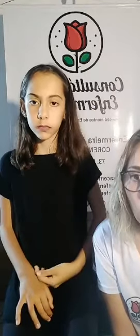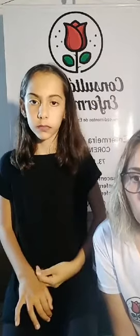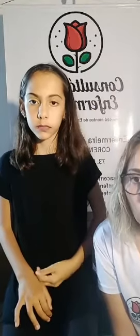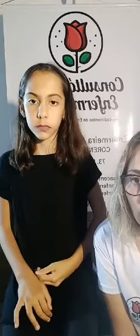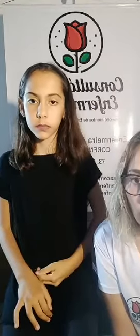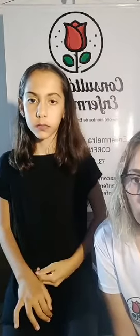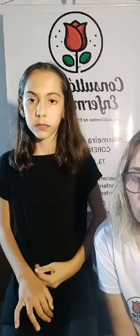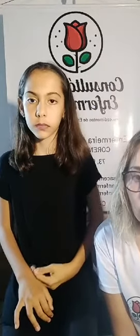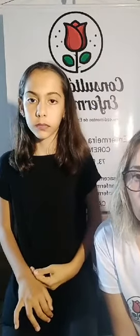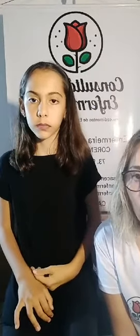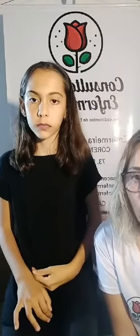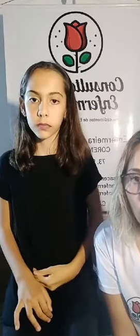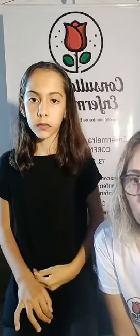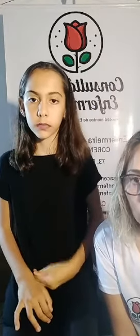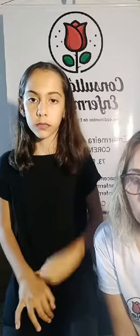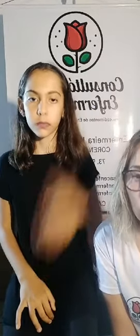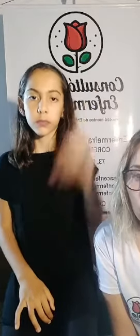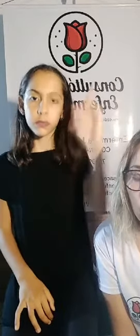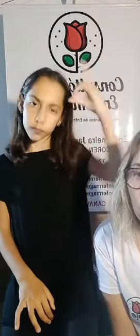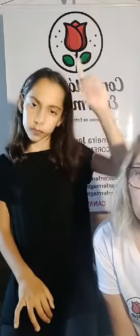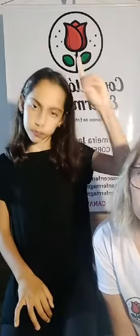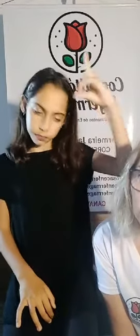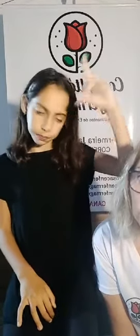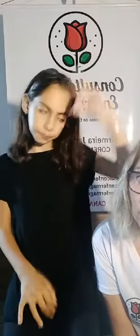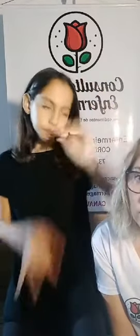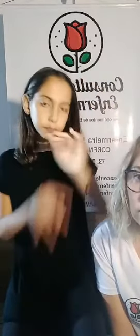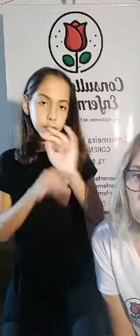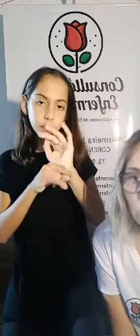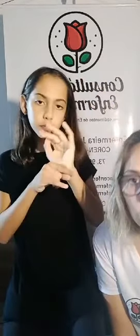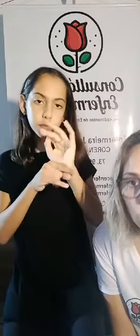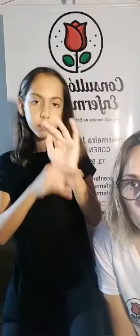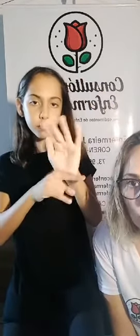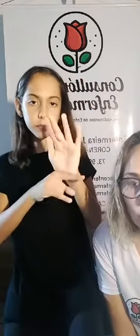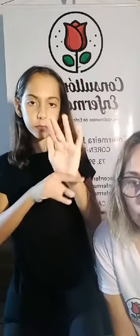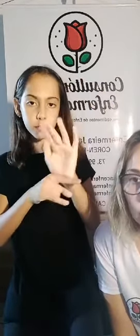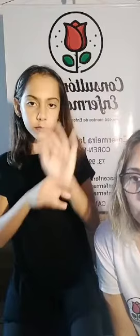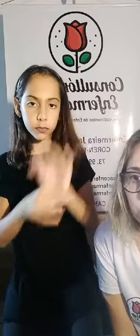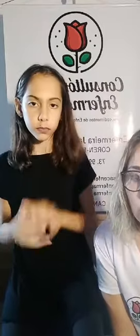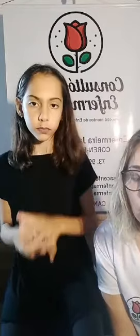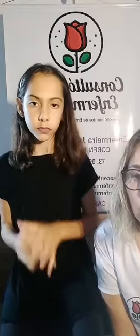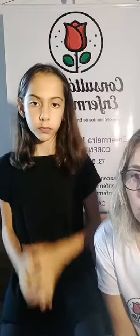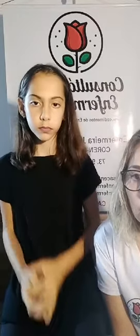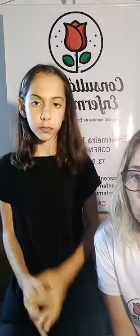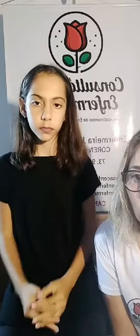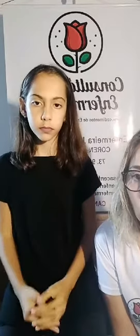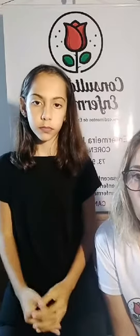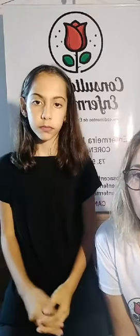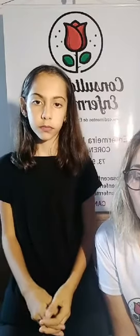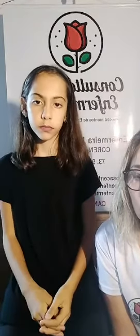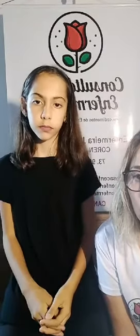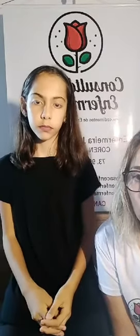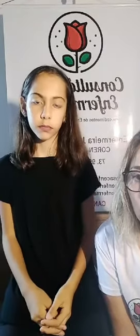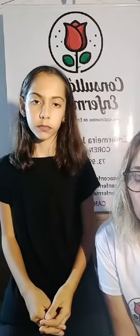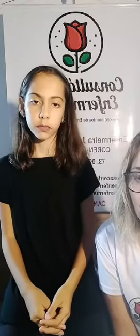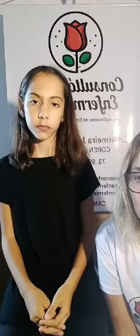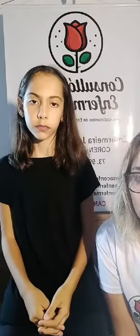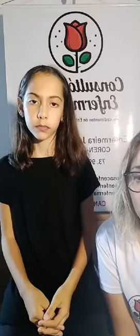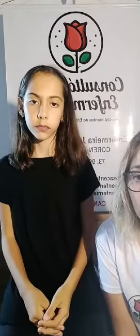bom lugar a ambos, né, que nos deixaram nesses últimos dias. Então, hoje nós